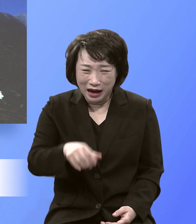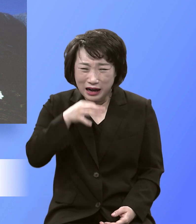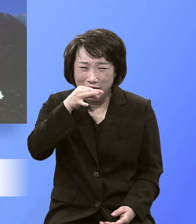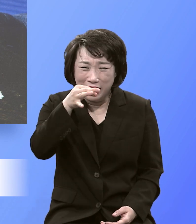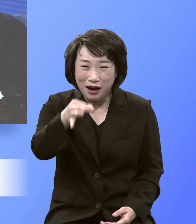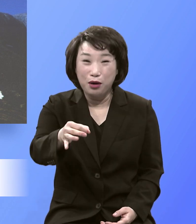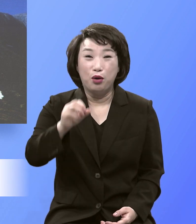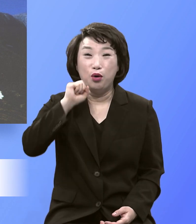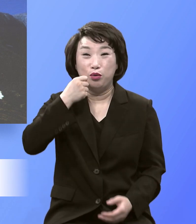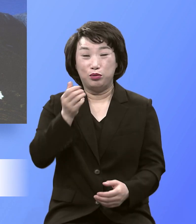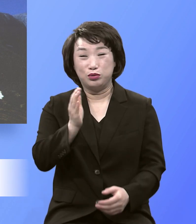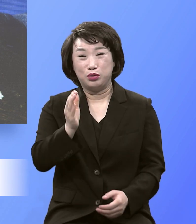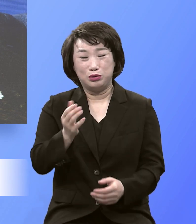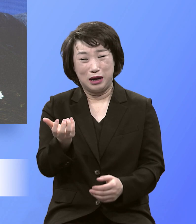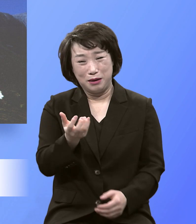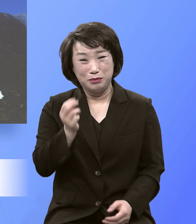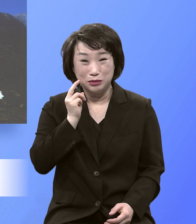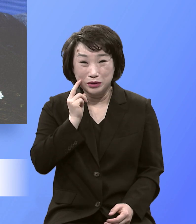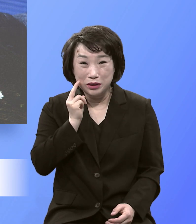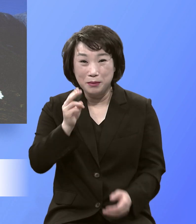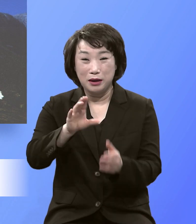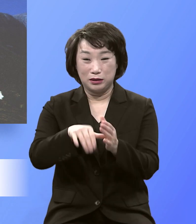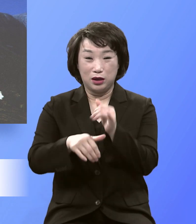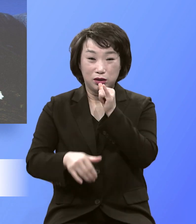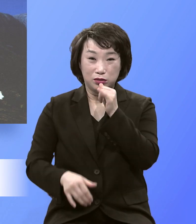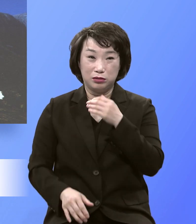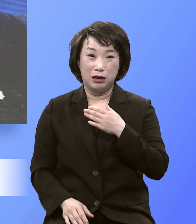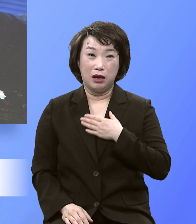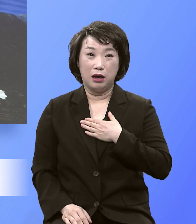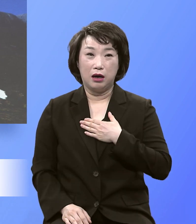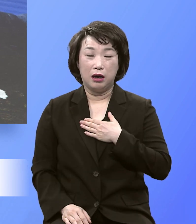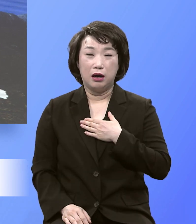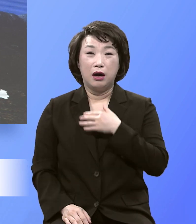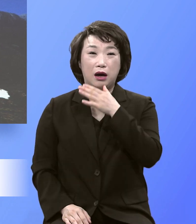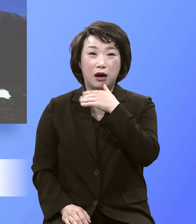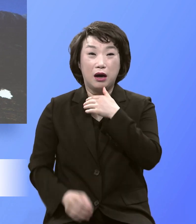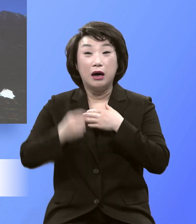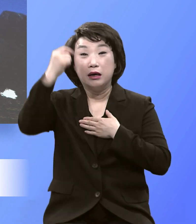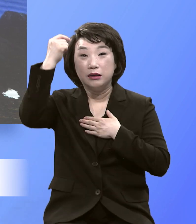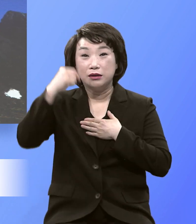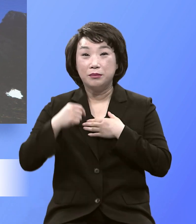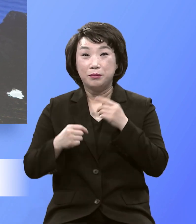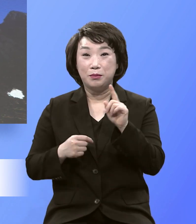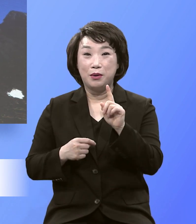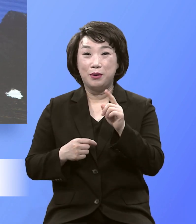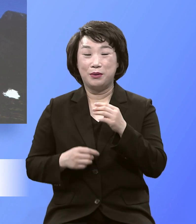참 큰 고통. 거기서 느낀 것이 뭐냐,